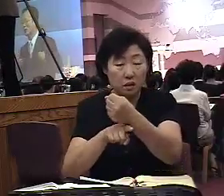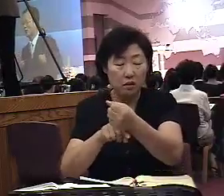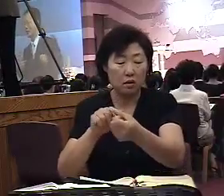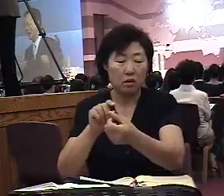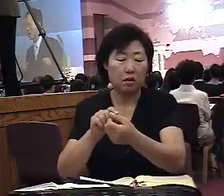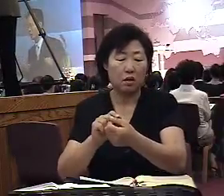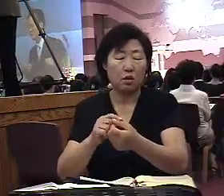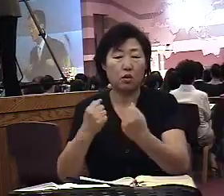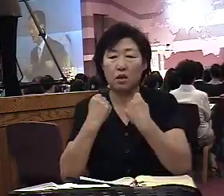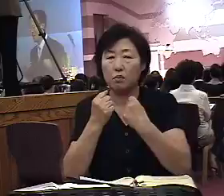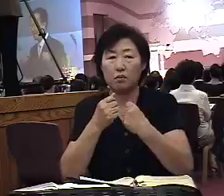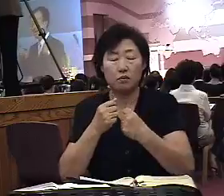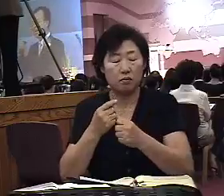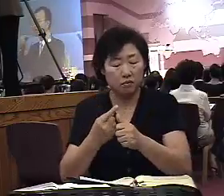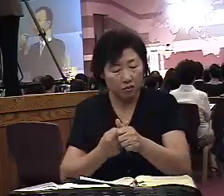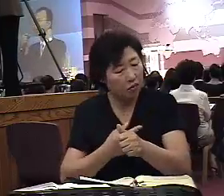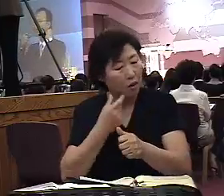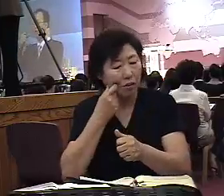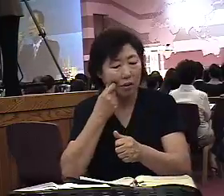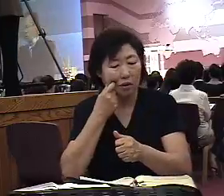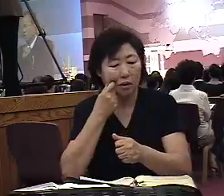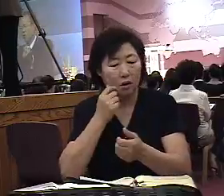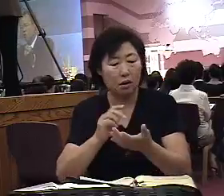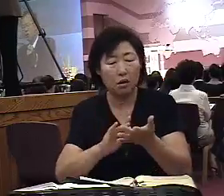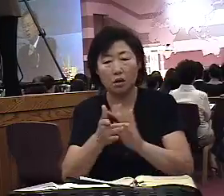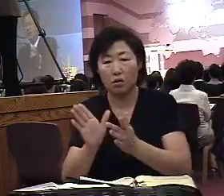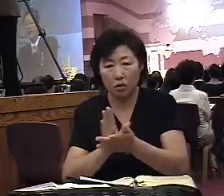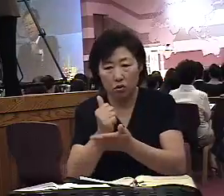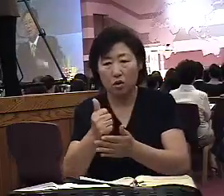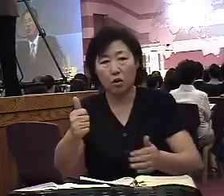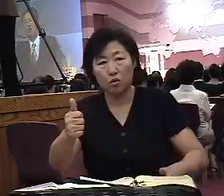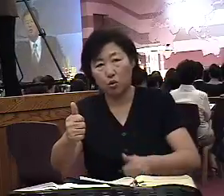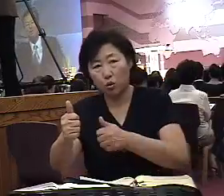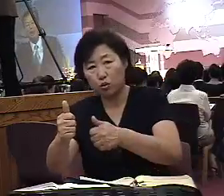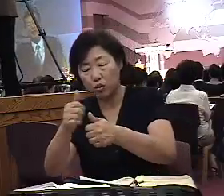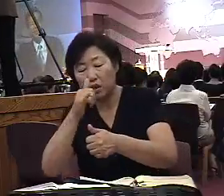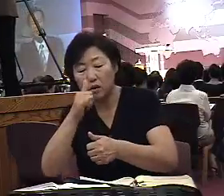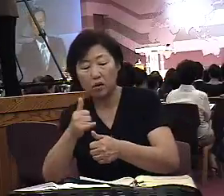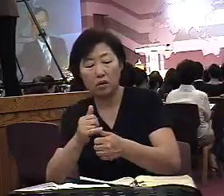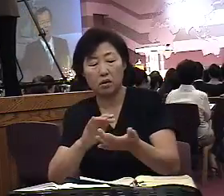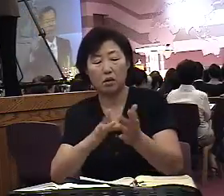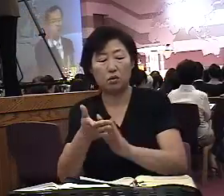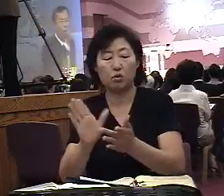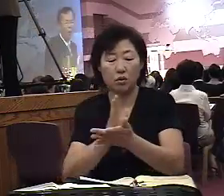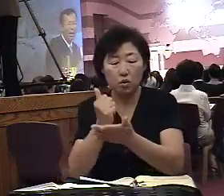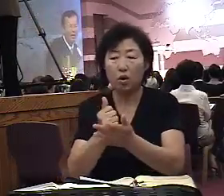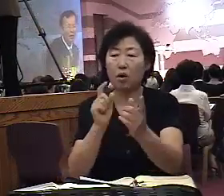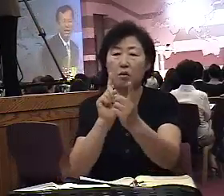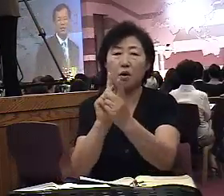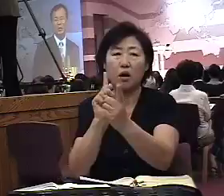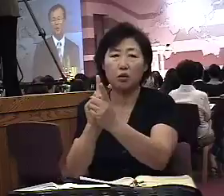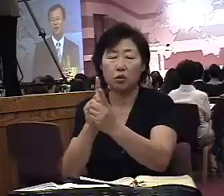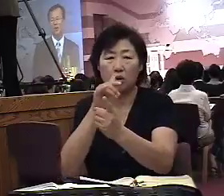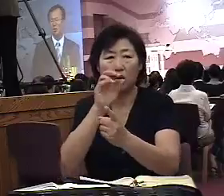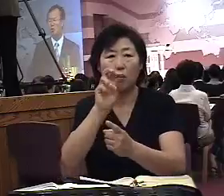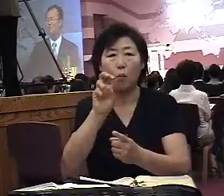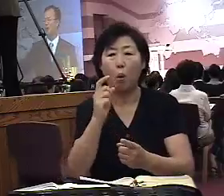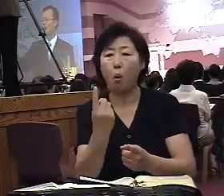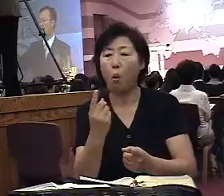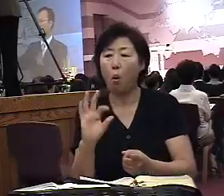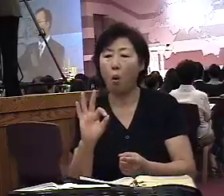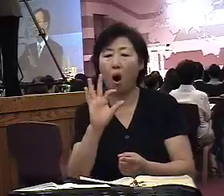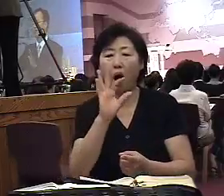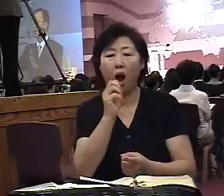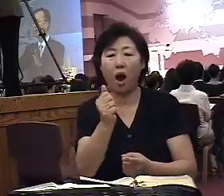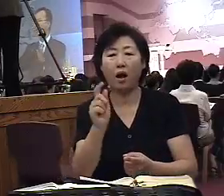힘으로 스스로는 할 수 없으니 예수 그리스도를 쫓을 수 있도록 예수 그리스도를 만나게 할 수 있도록 모각 선생처럼